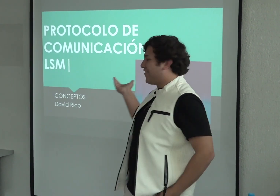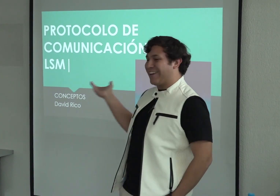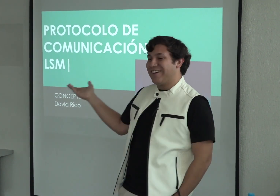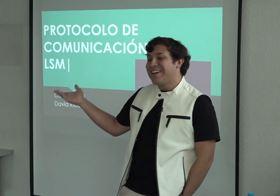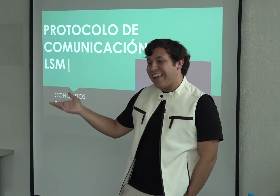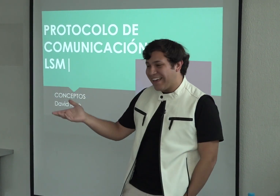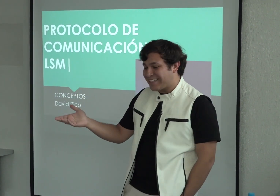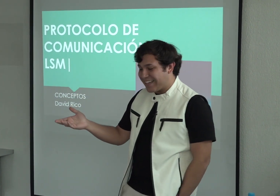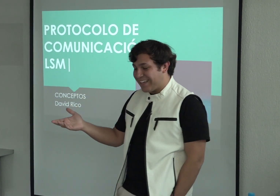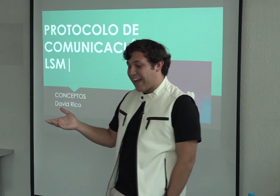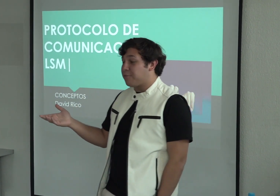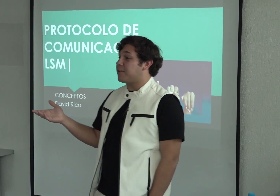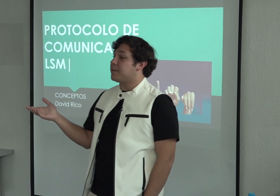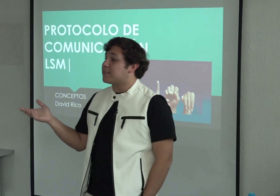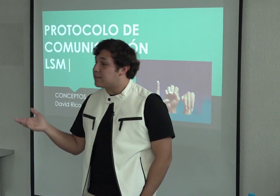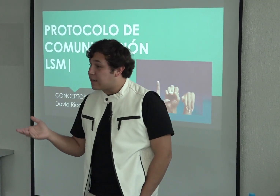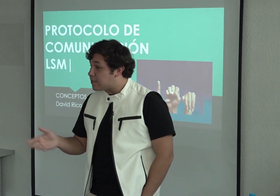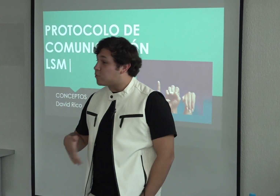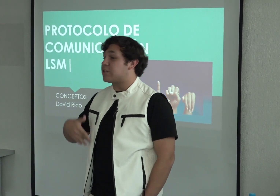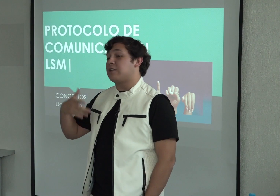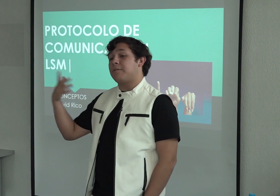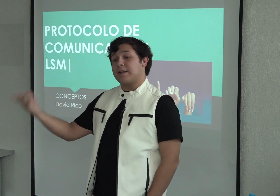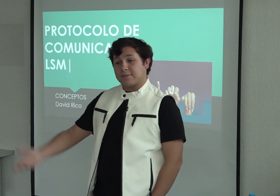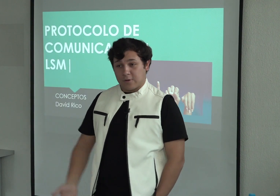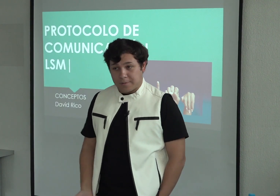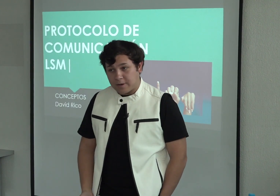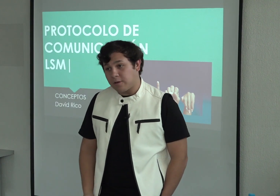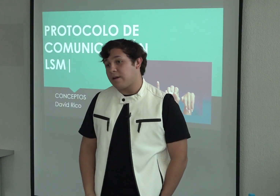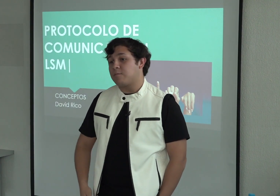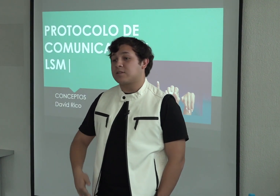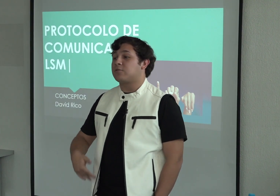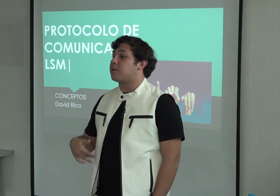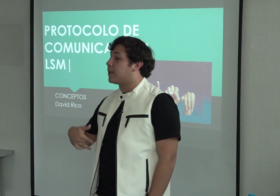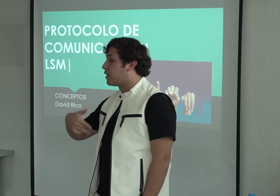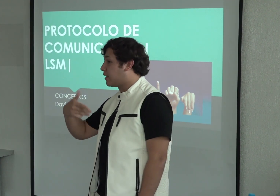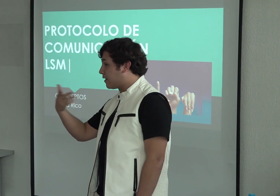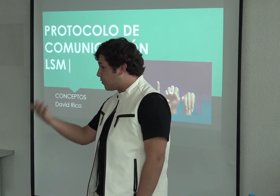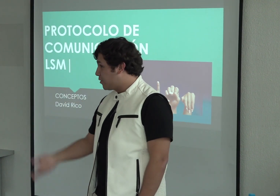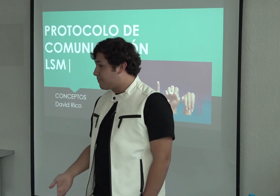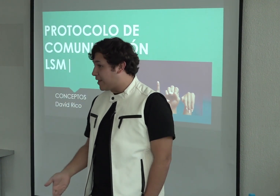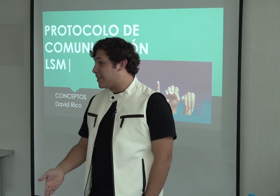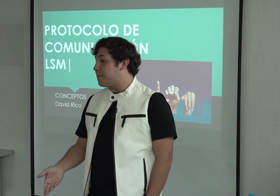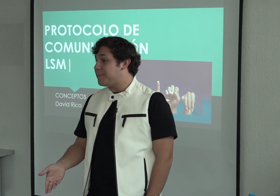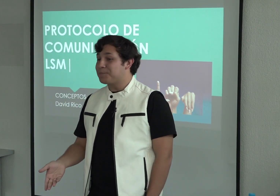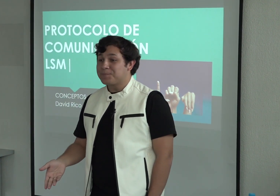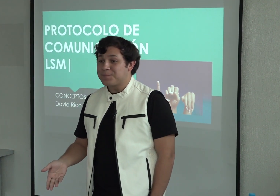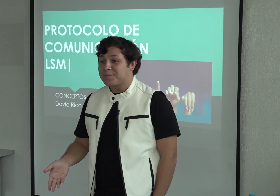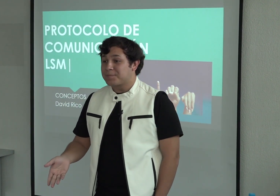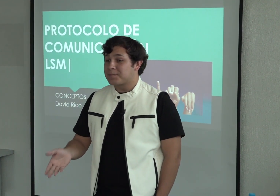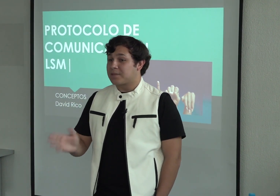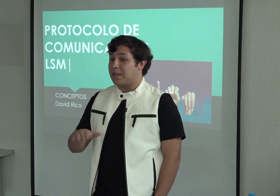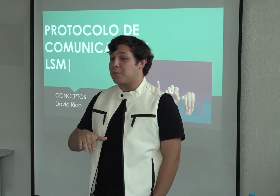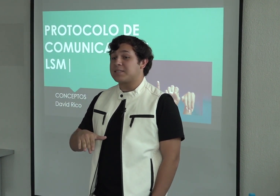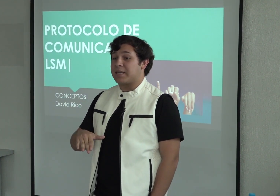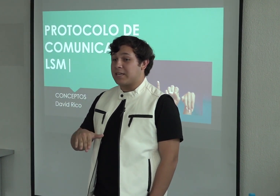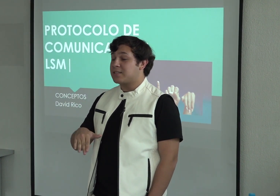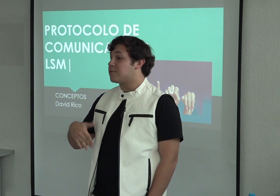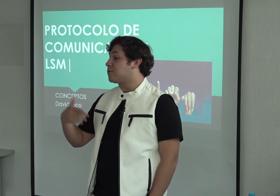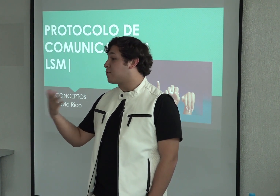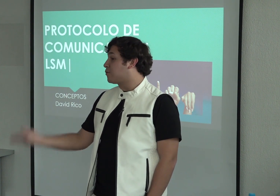Bueno, ¿alguna vez han escuchado hablar sobre lo que vamos a tocar el día de hoy? El tema. Lengua de señas,